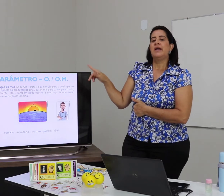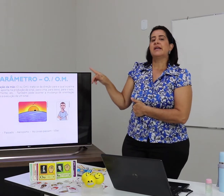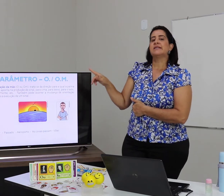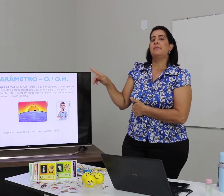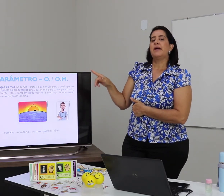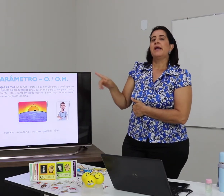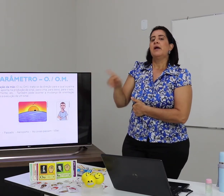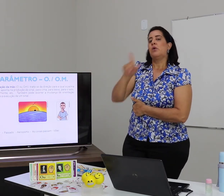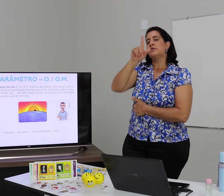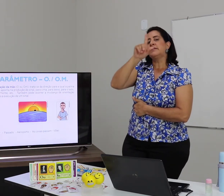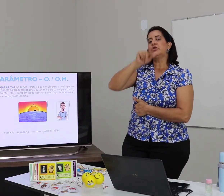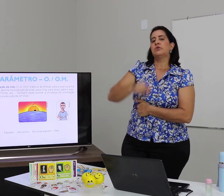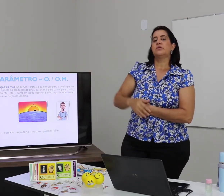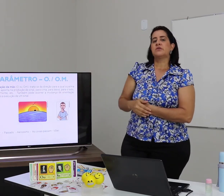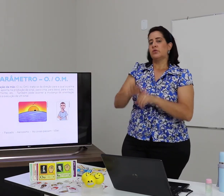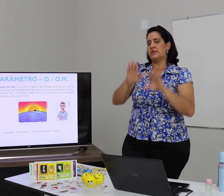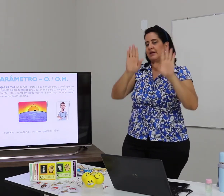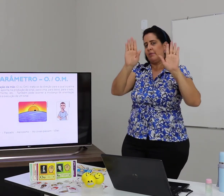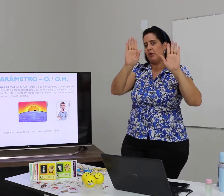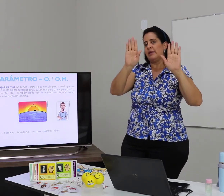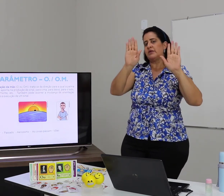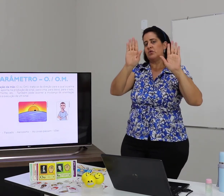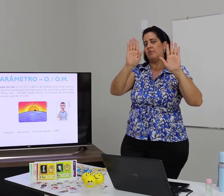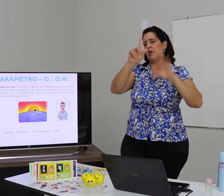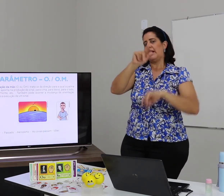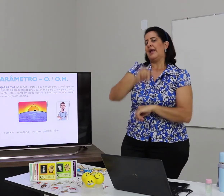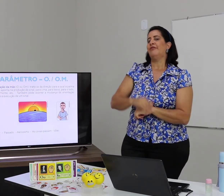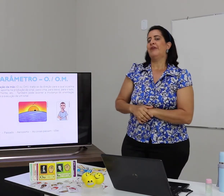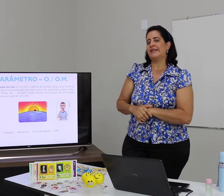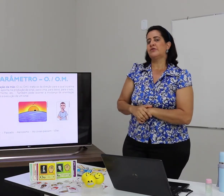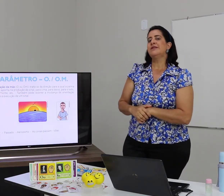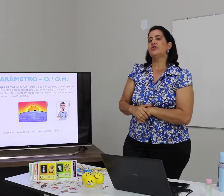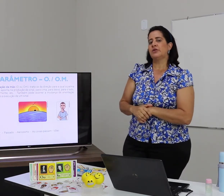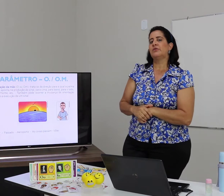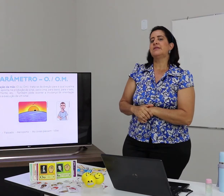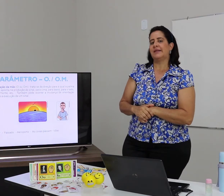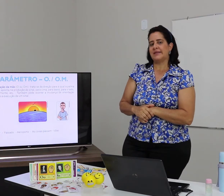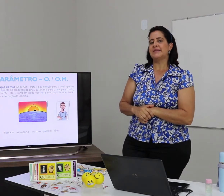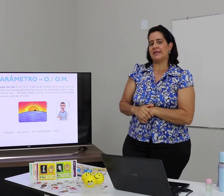quer saber qual o sentido das coisas e a palma da sua mão, ela reflete o sentido do que você está sinalizando.